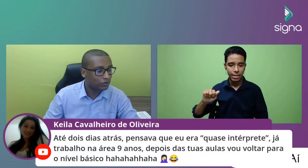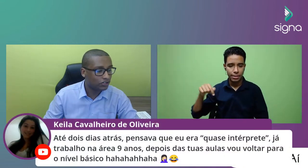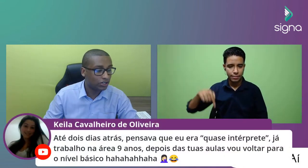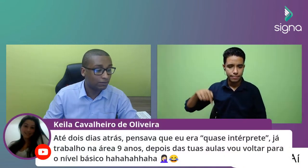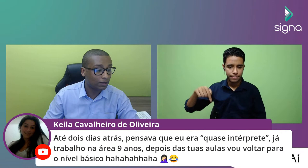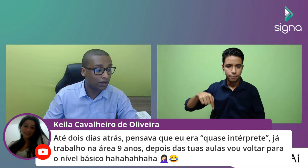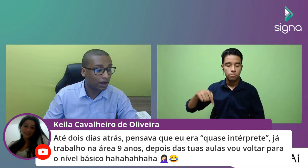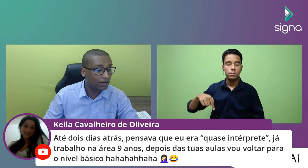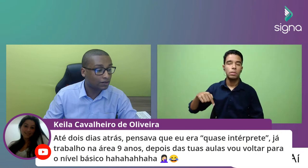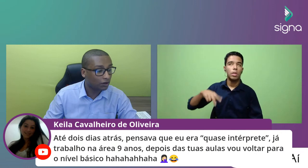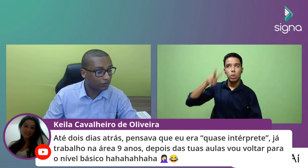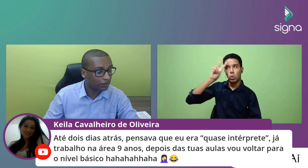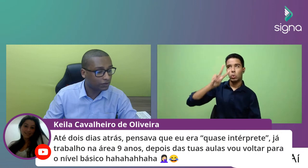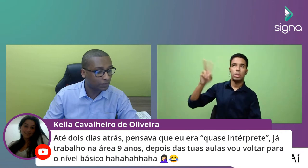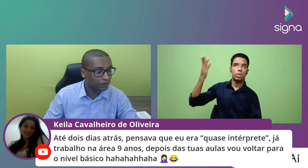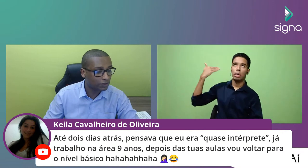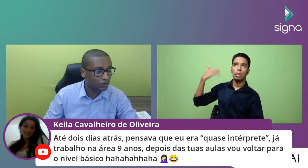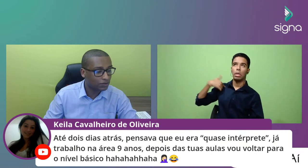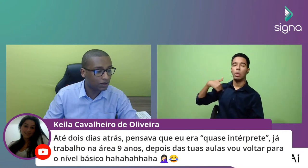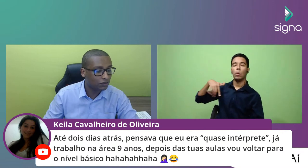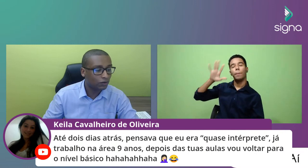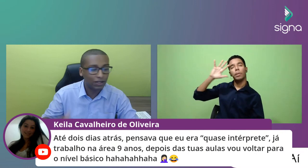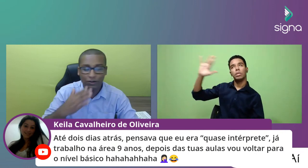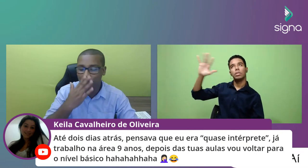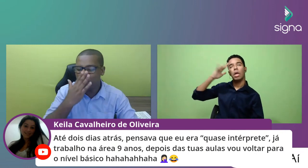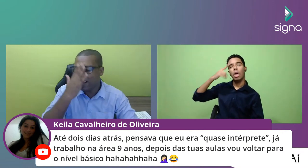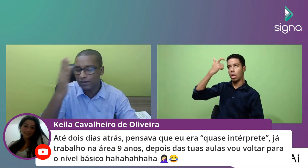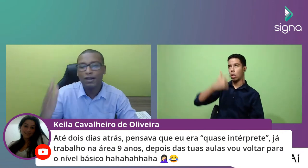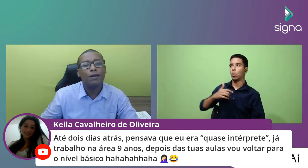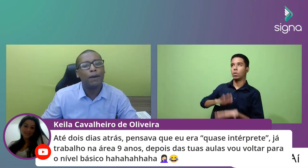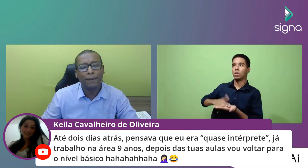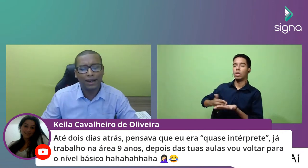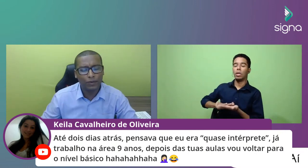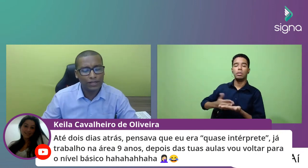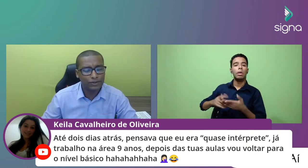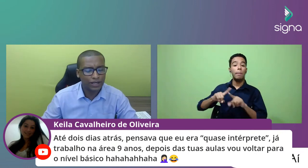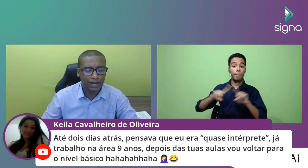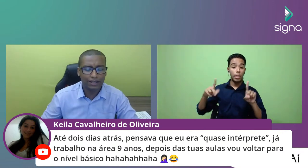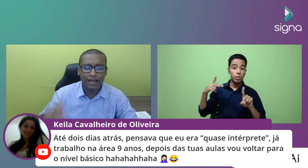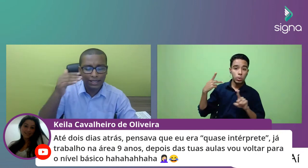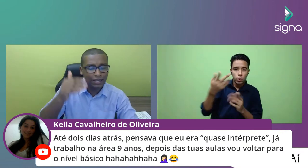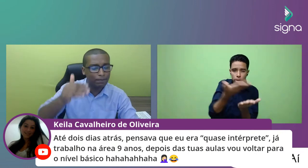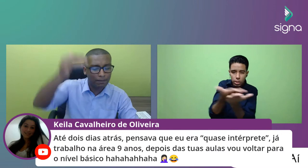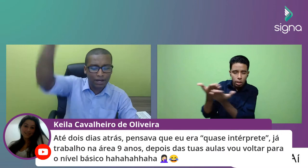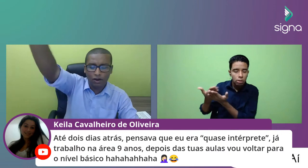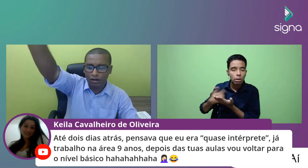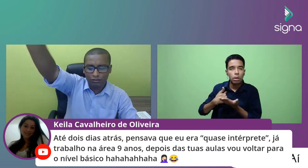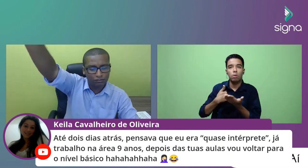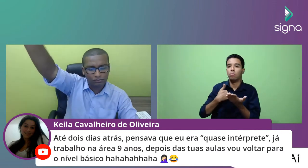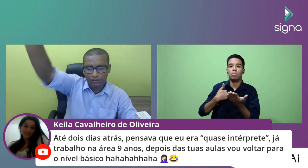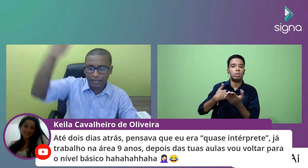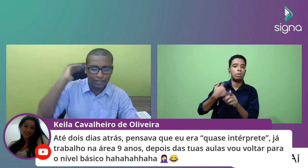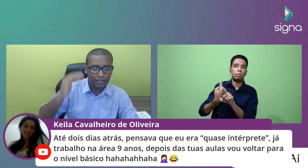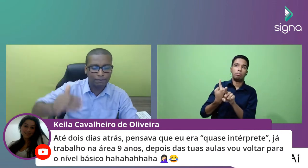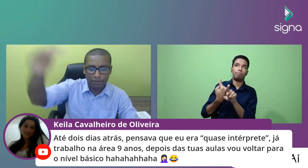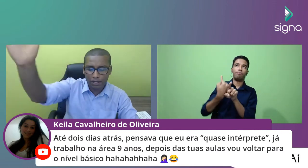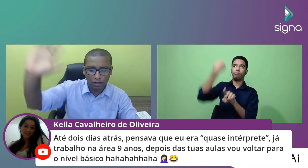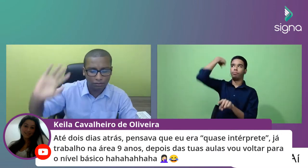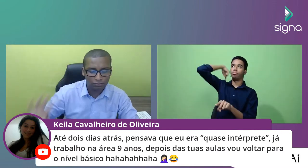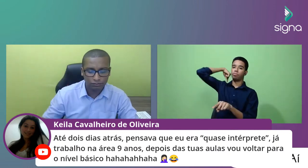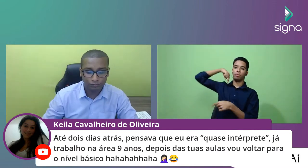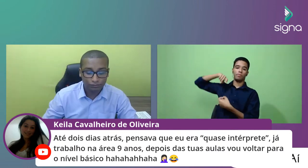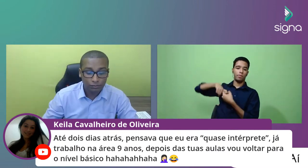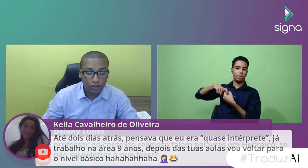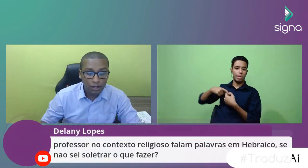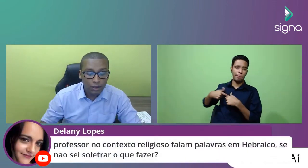quase intérprete, já trabalho na área há 9 anos. Depois das suas aulas, eu vou voltar ao nível básico. Pode parar com isso, Keila, é daqui para melhor. É daqui para